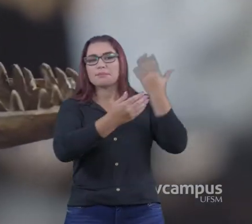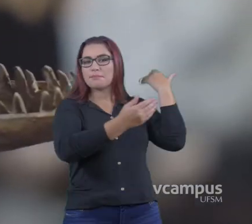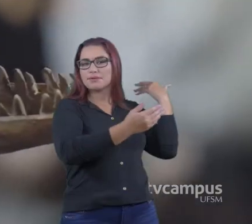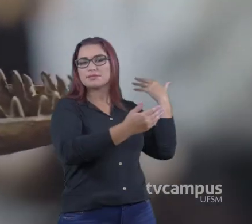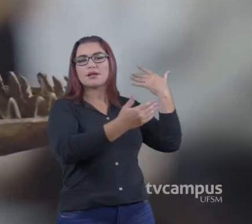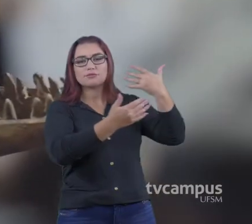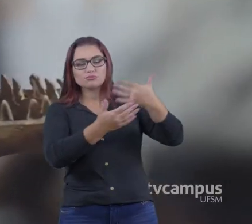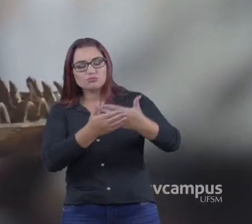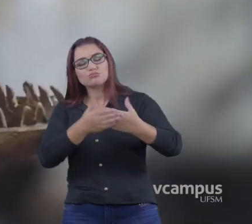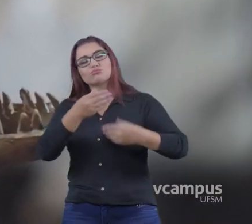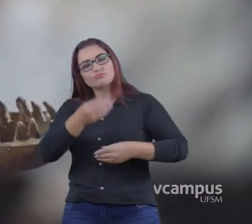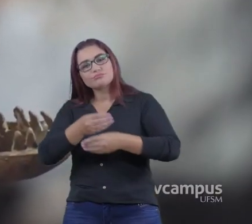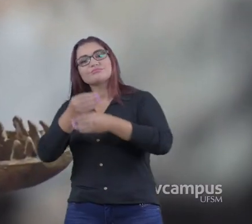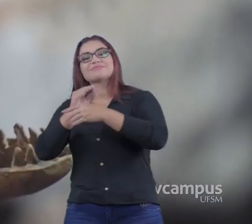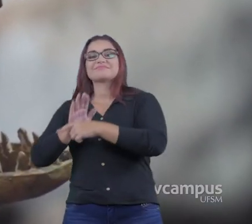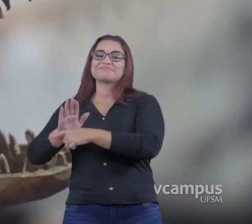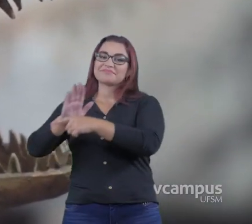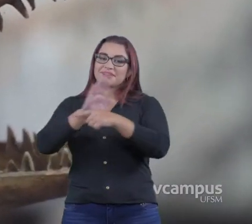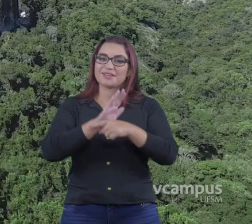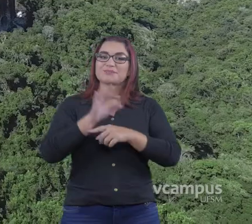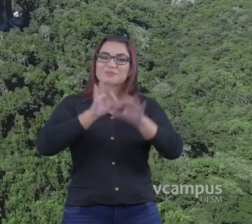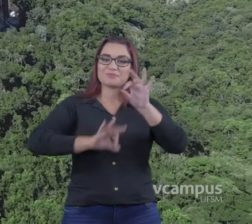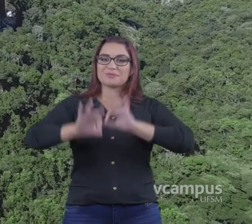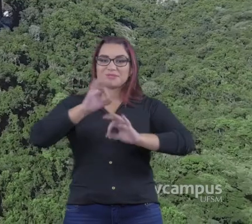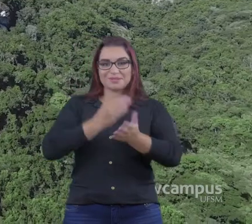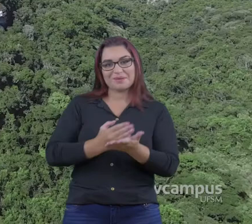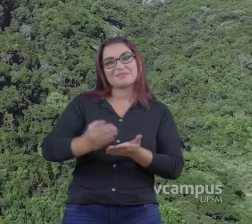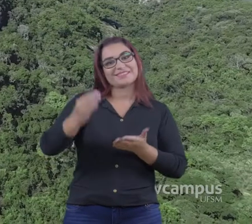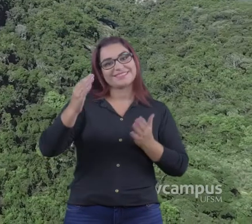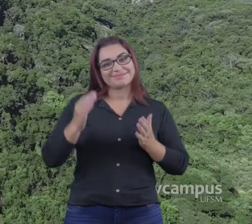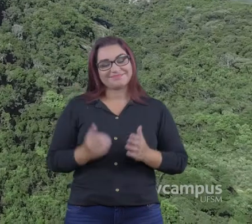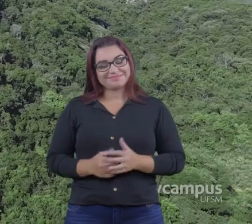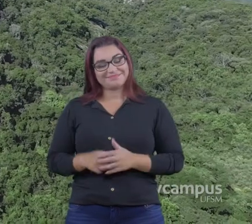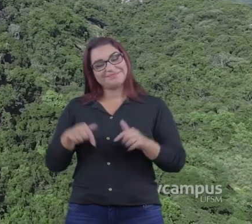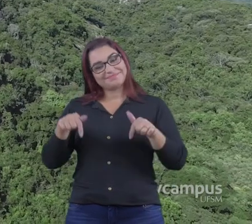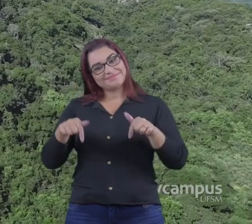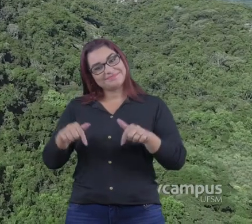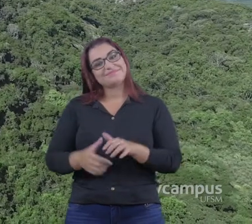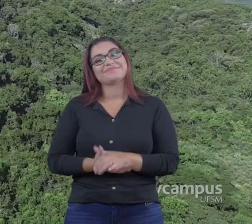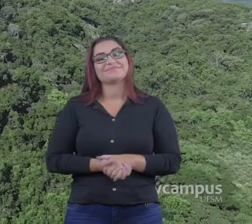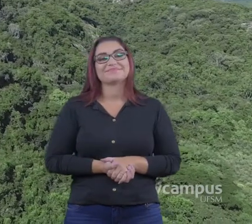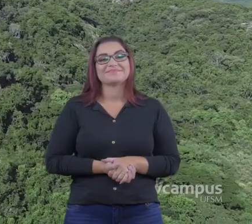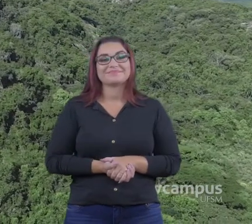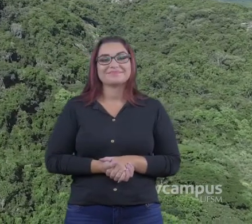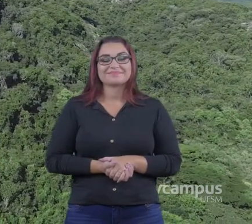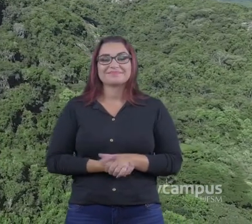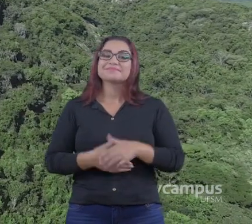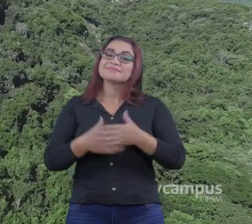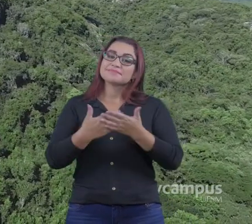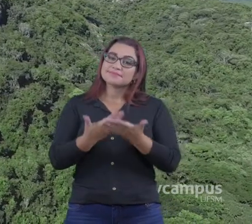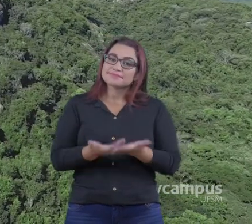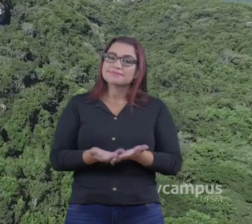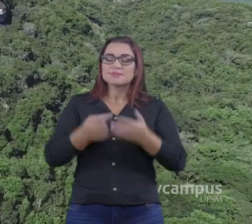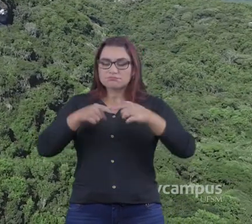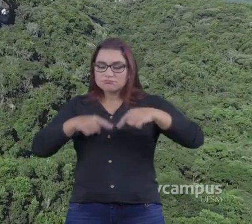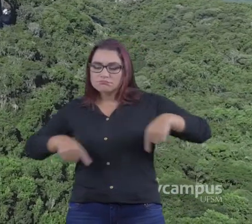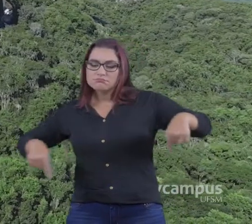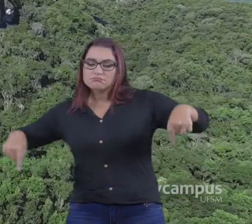todas as iniciativas que já vinham acontecendo nesses territórios Então, a importância de um geoparque nessas